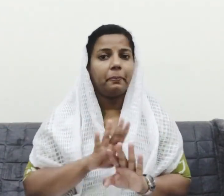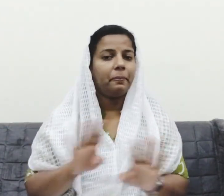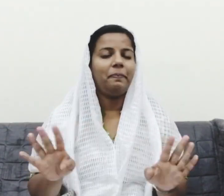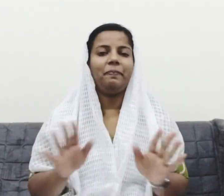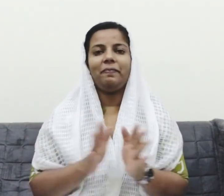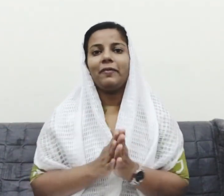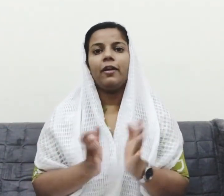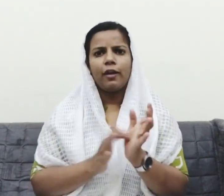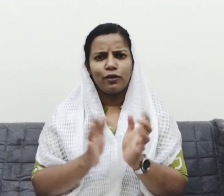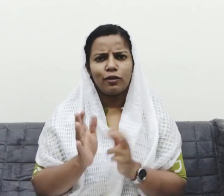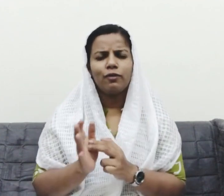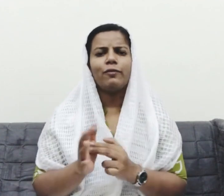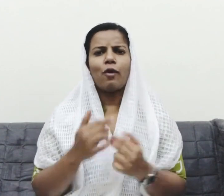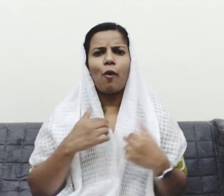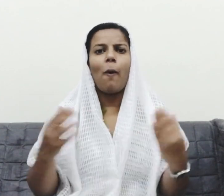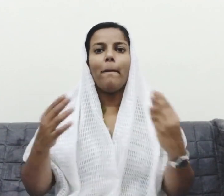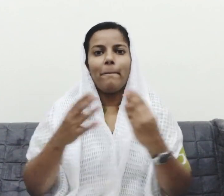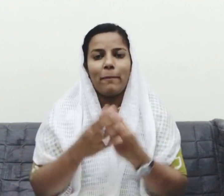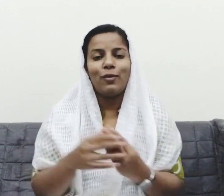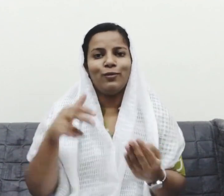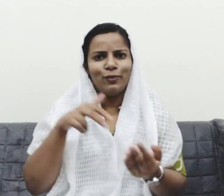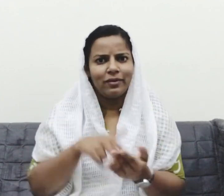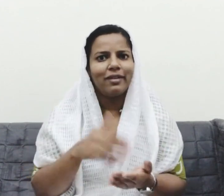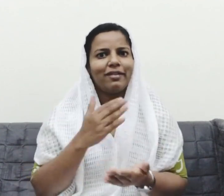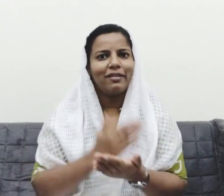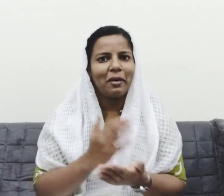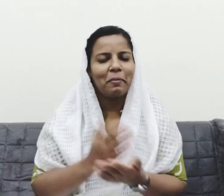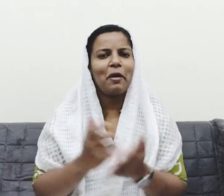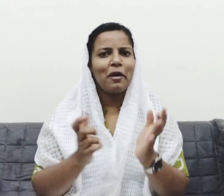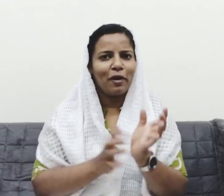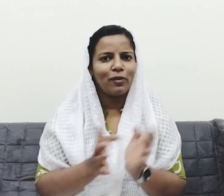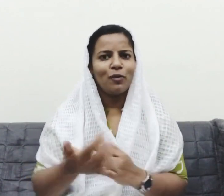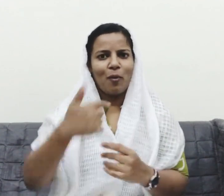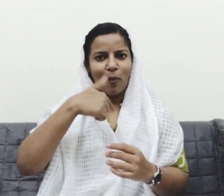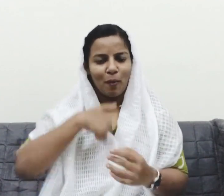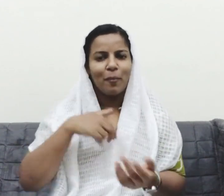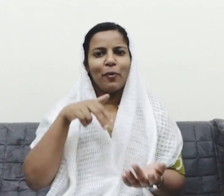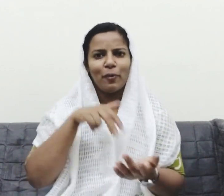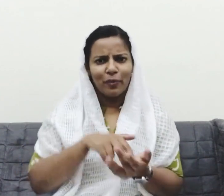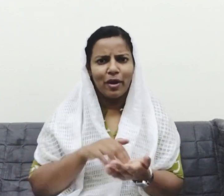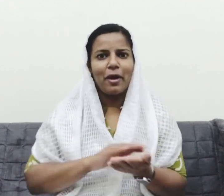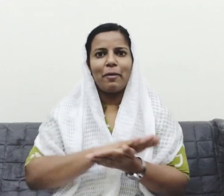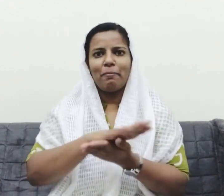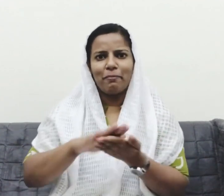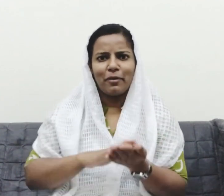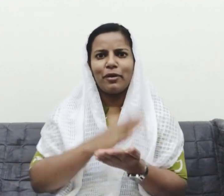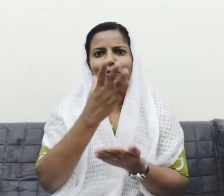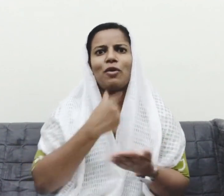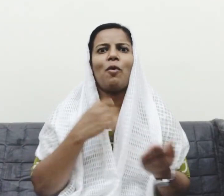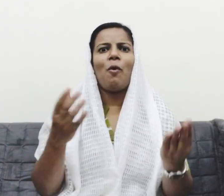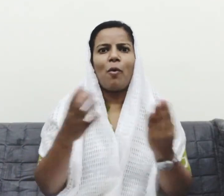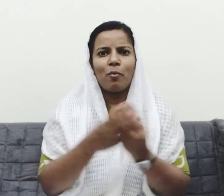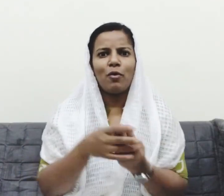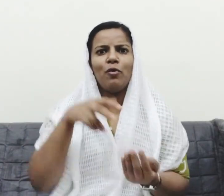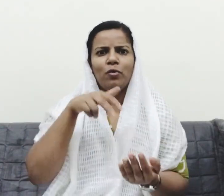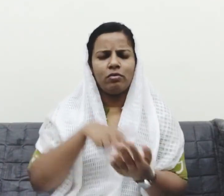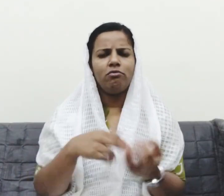ബലഹീനമായി എന്ന് പറയാതെ, യേശു ക്രിസ്തു എൻ്റെ കൂടെ ഉള്ളത് കൊണ്ട്, ക്രിസ്തു എൻ്റെ അകത്തുള്ളത് കൊണ്ട്, പരിശുദ്ധാത്മാവ് എൻ്റെ അകത്തുള്ളത് കൊണ്ട് എൻ്റെ